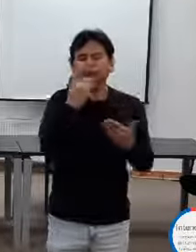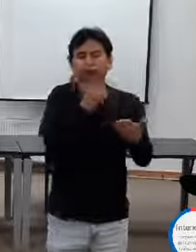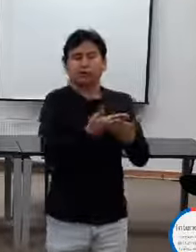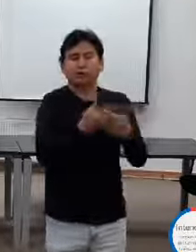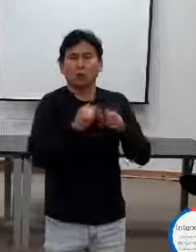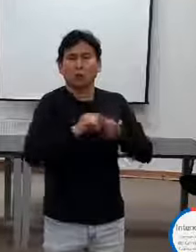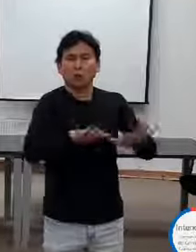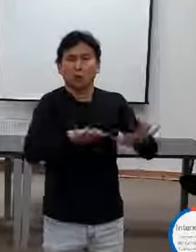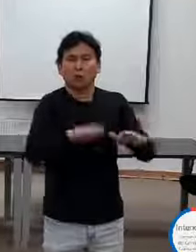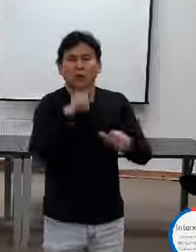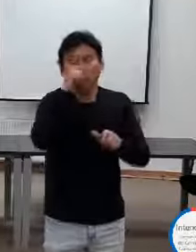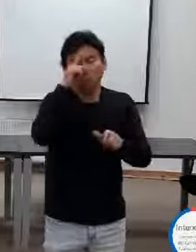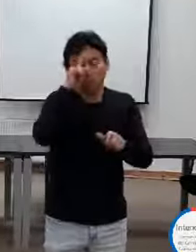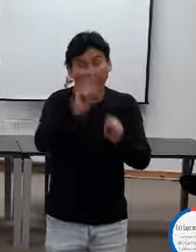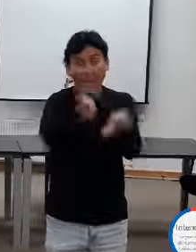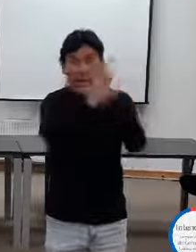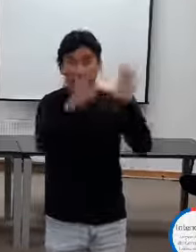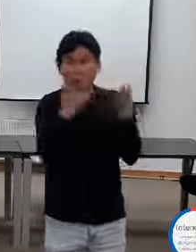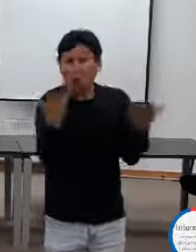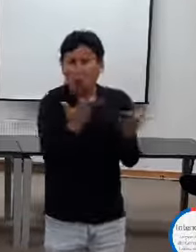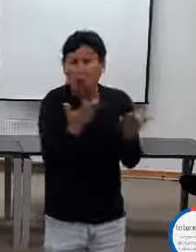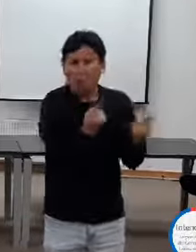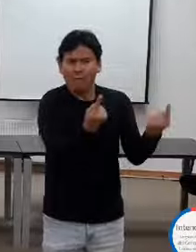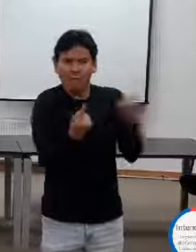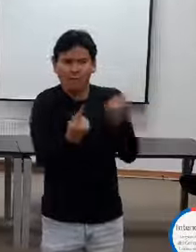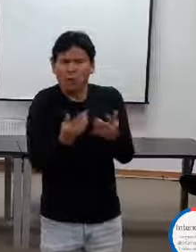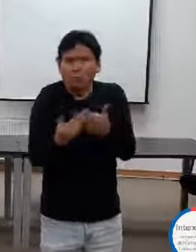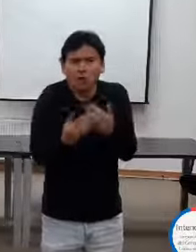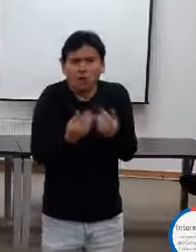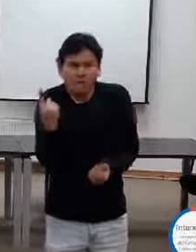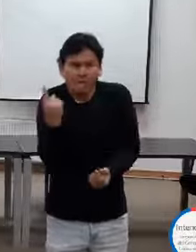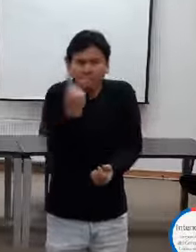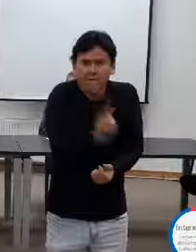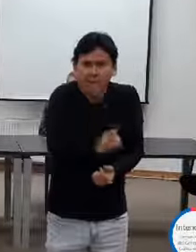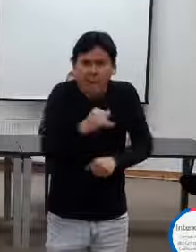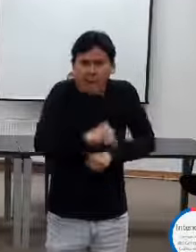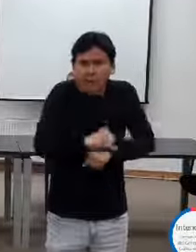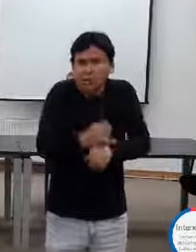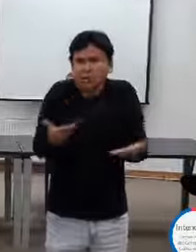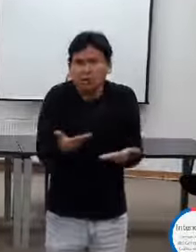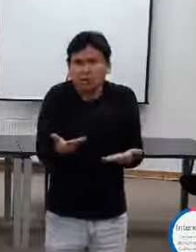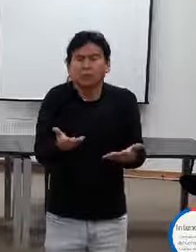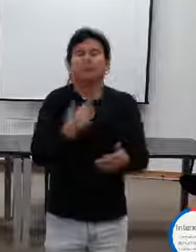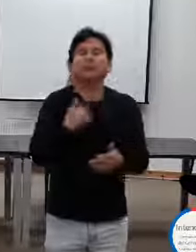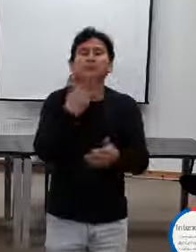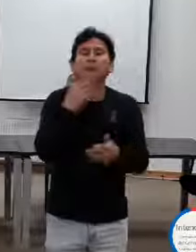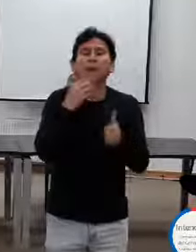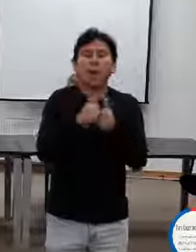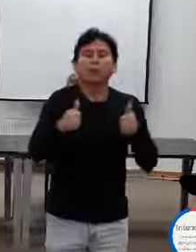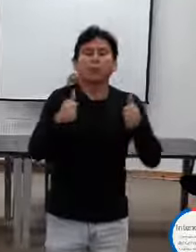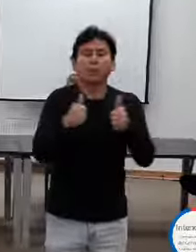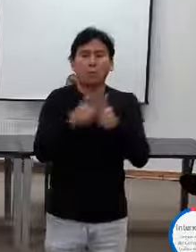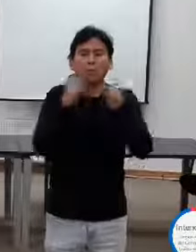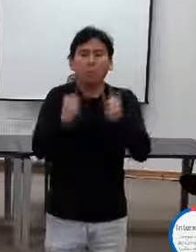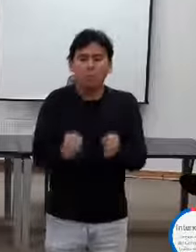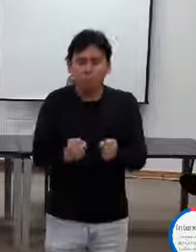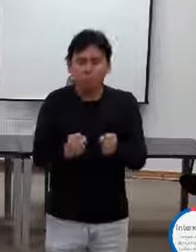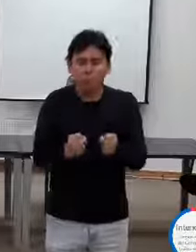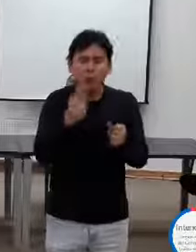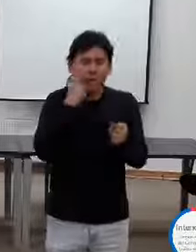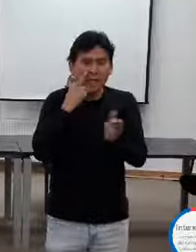para tener claro qué pasa, cómo vienen, por dónde vienen, para poder que la autoridad sanitaria le entregue